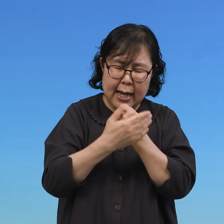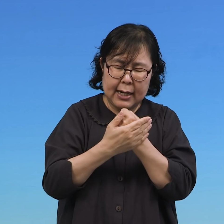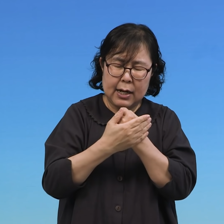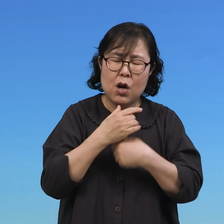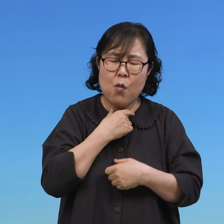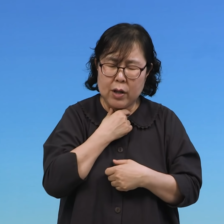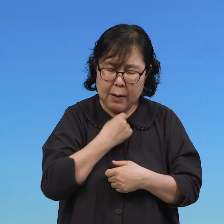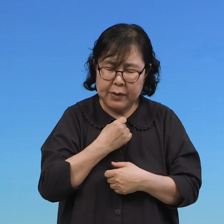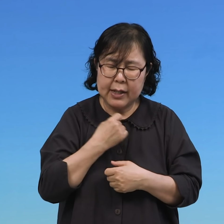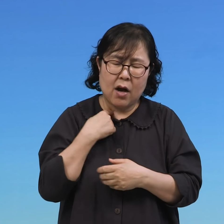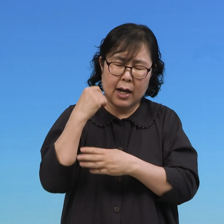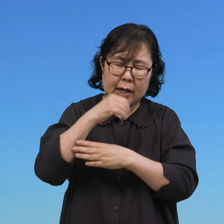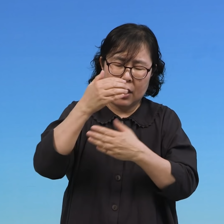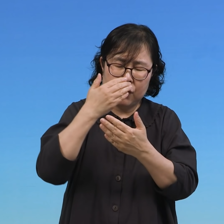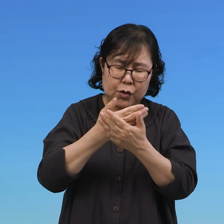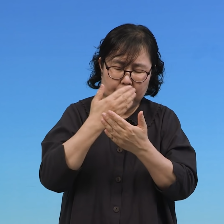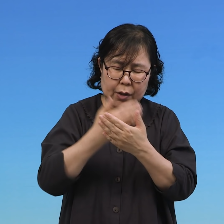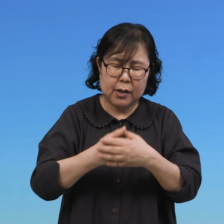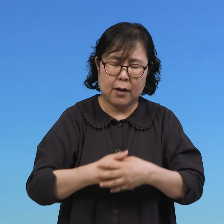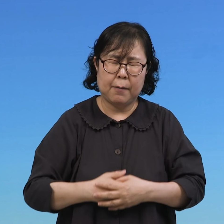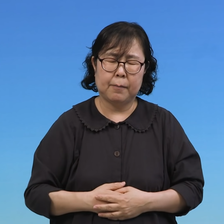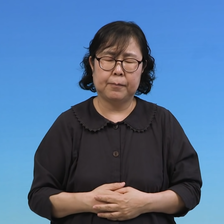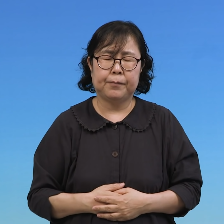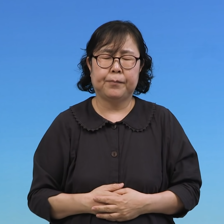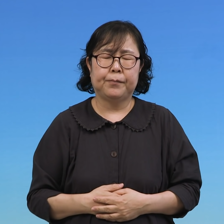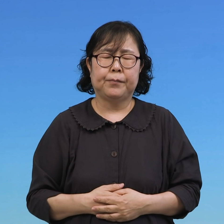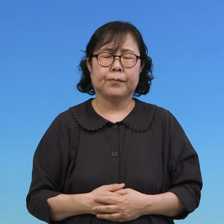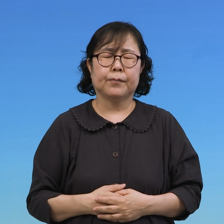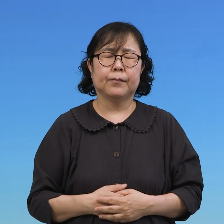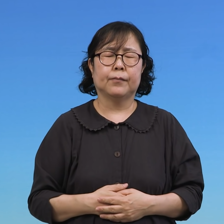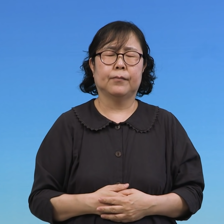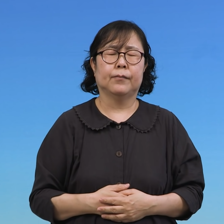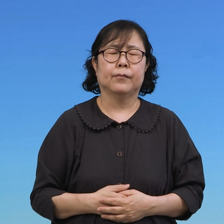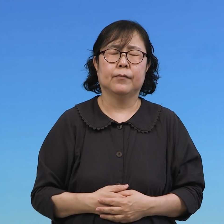은혜 허락하여 주시옵소서.